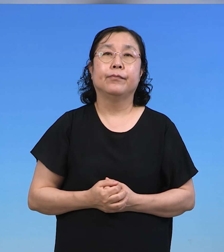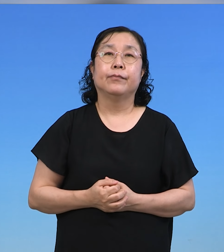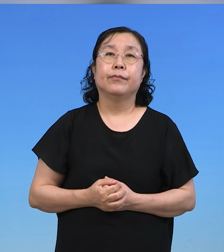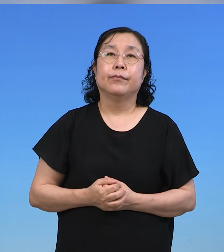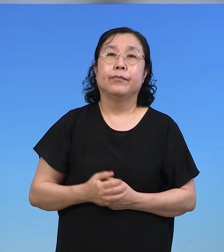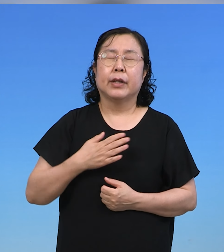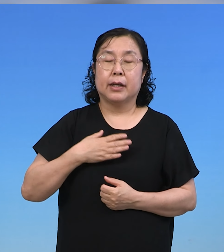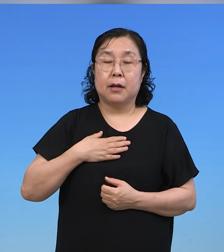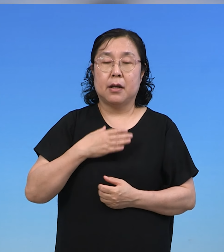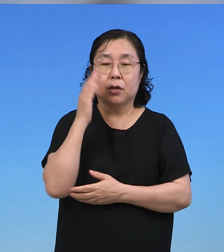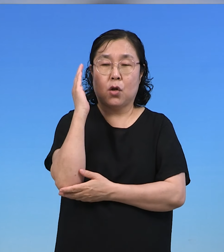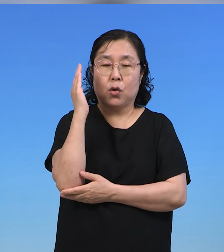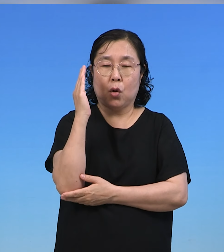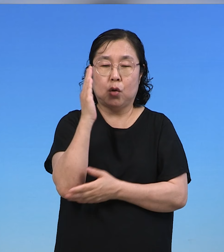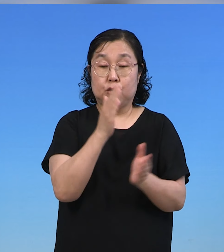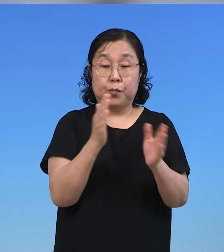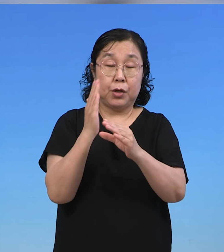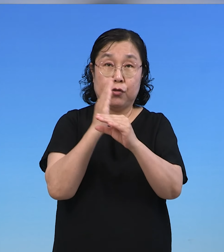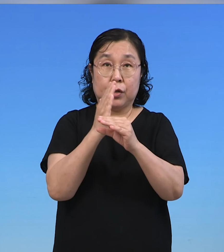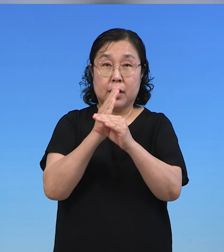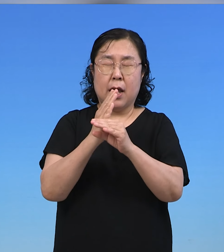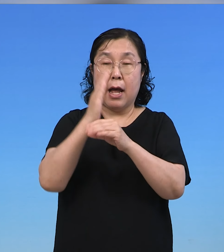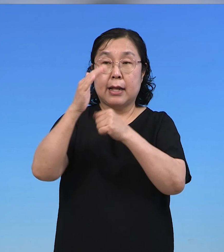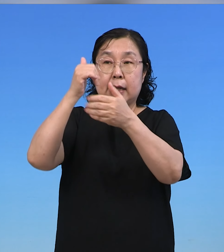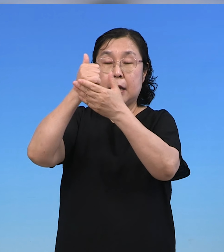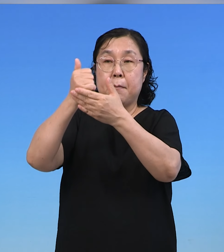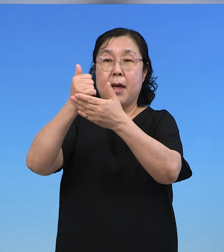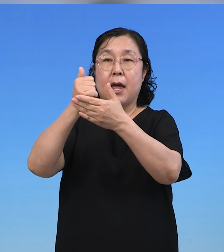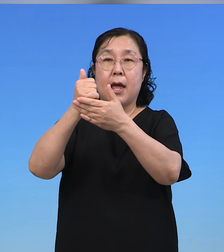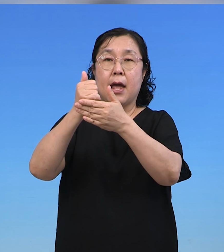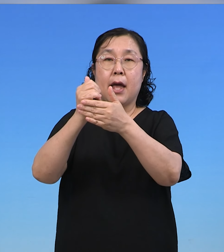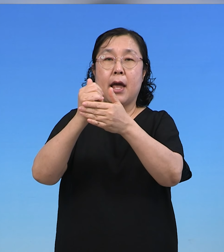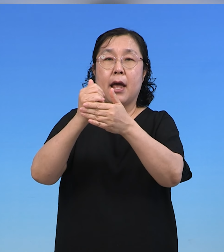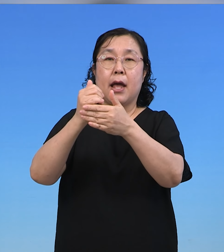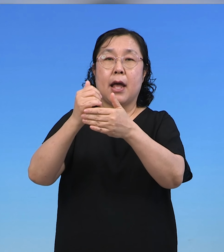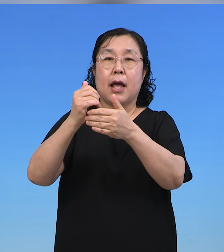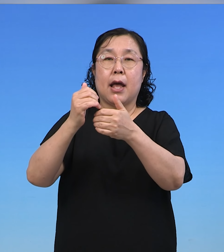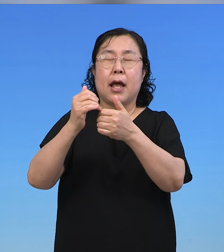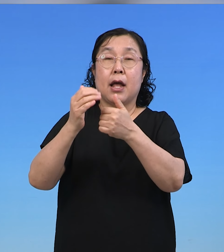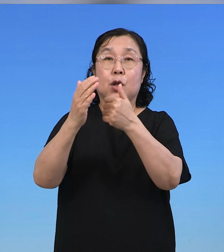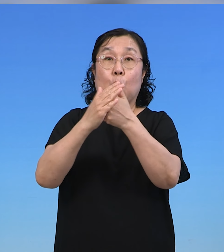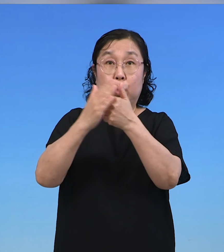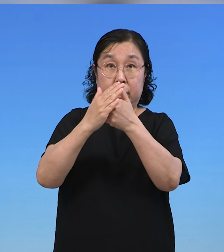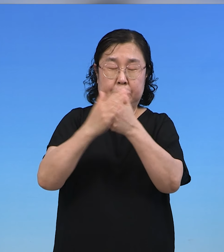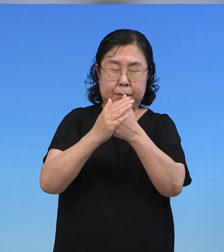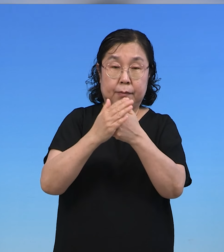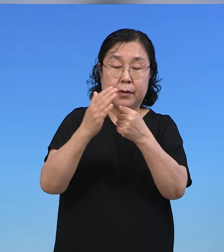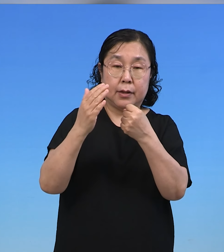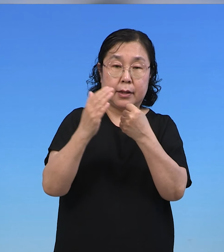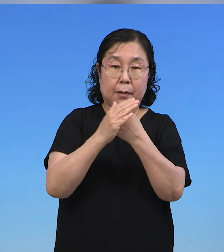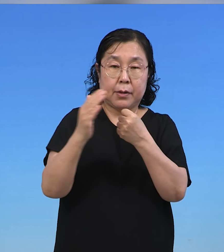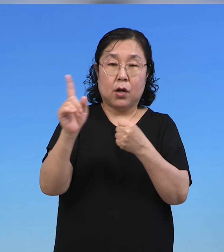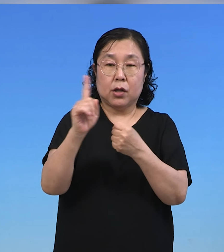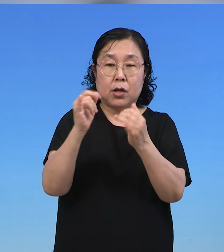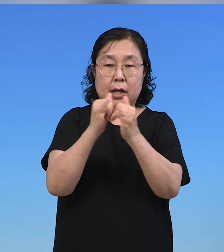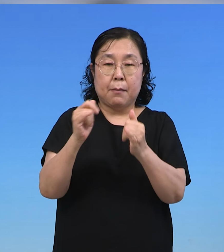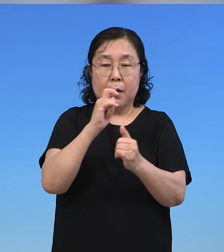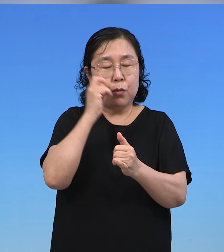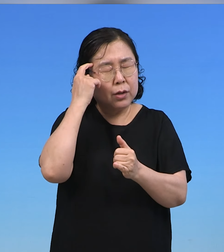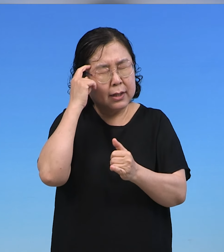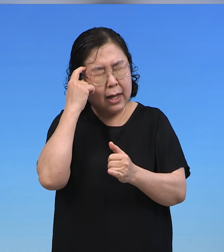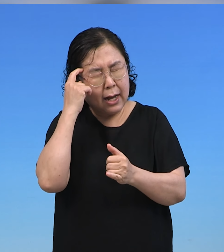하나님의 배려로 제가 지난주 우연히 인터넷에서 어떤 분이 이제 그 묵상한 글을 올렸는데요,